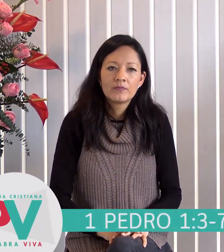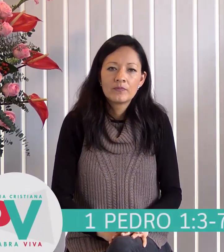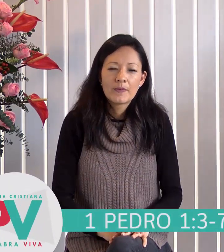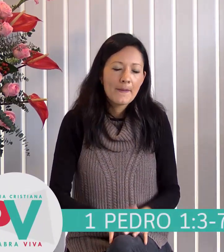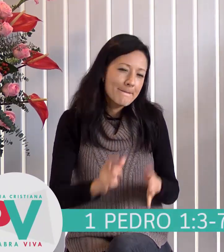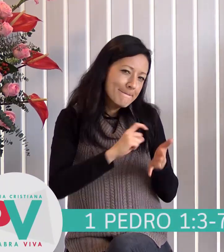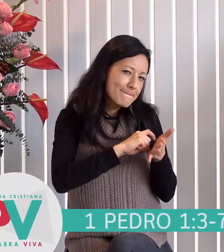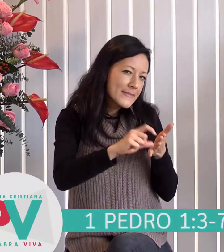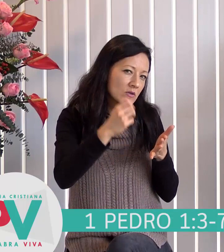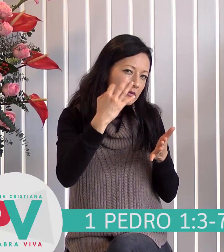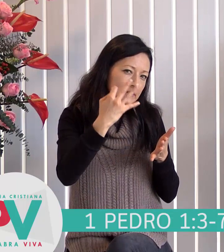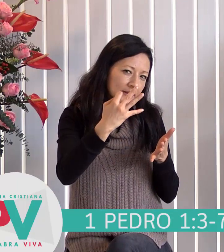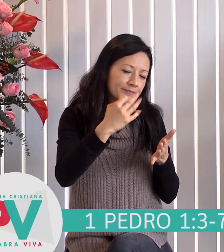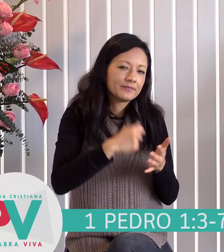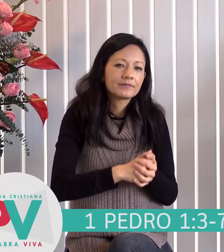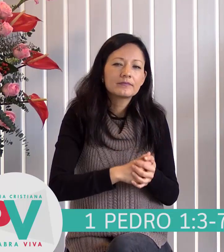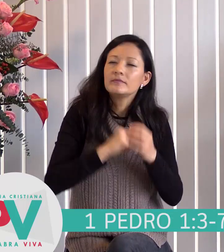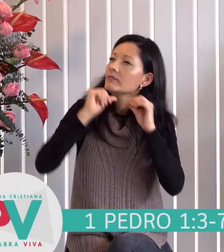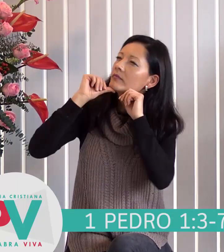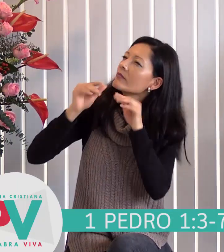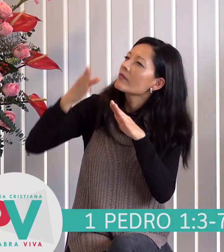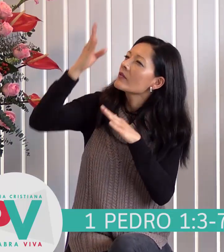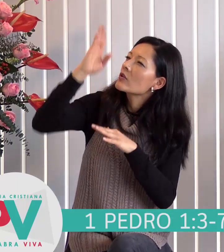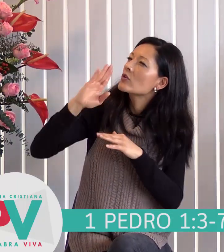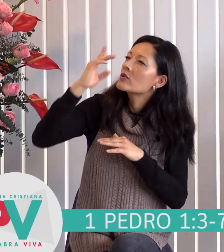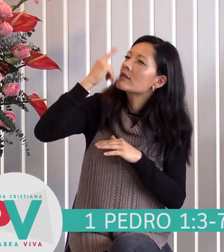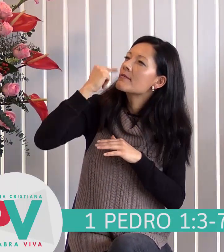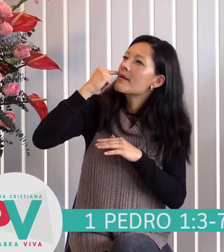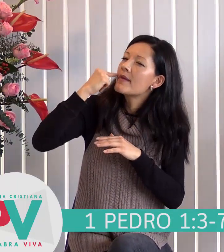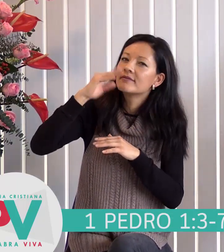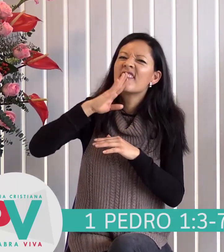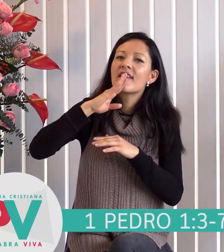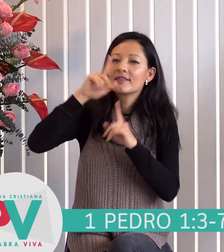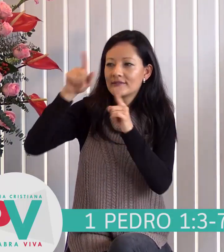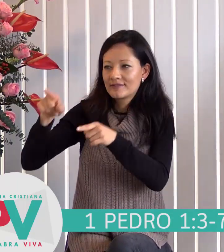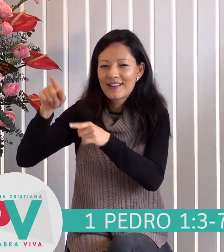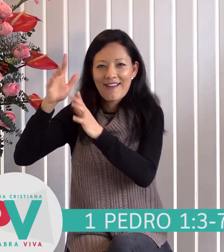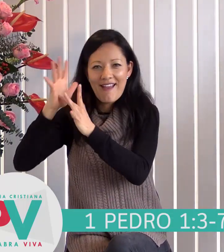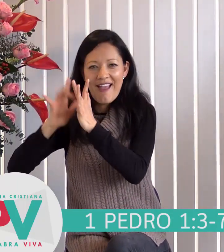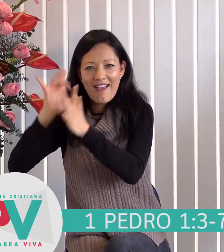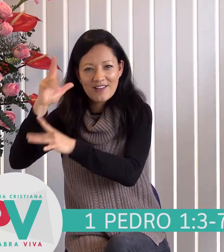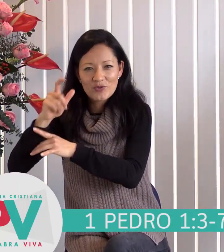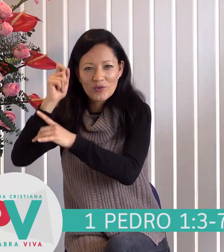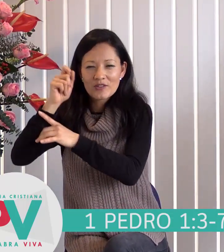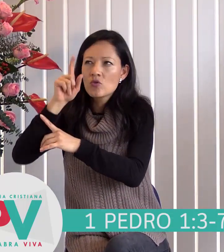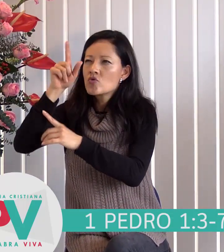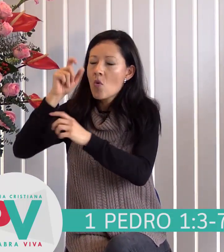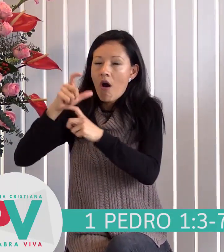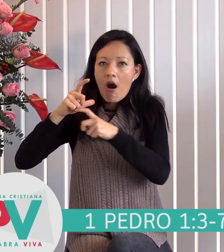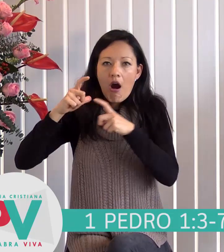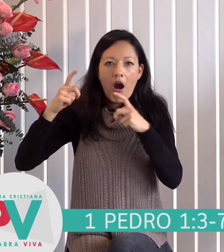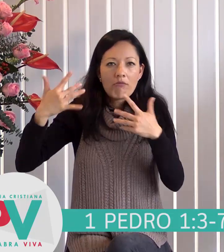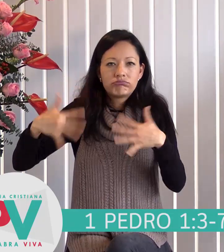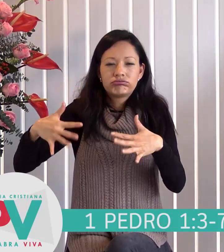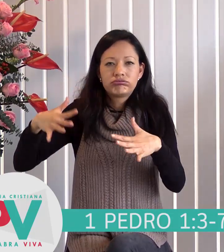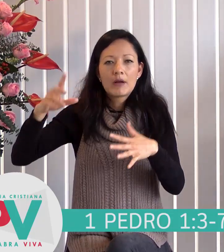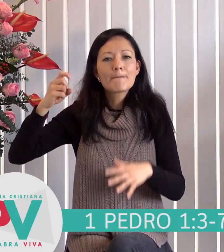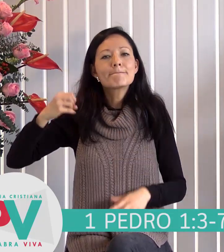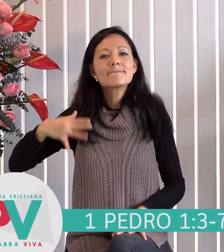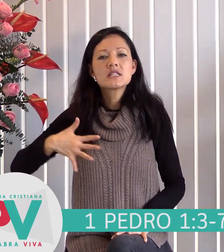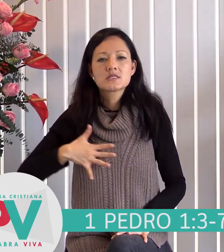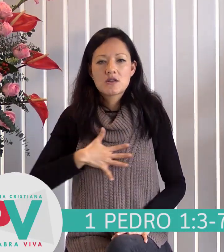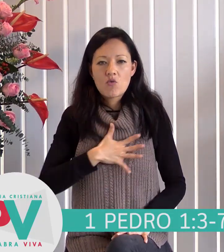dice, versículo 3, bendito el Dios y Padre de nuestro Señor Jesucristo, que según su grande misericordia nos